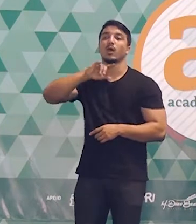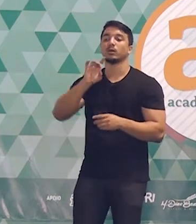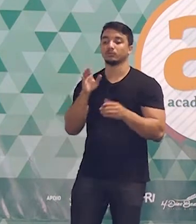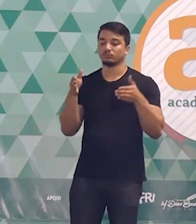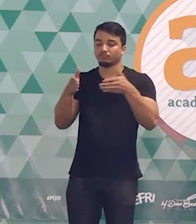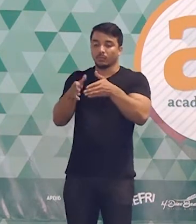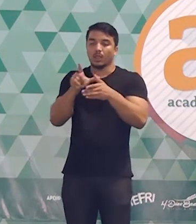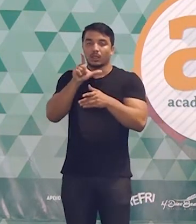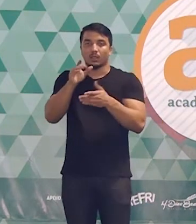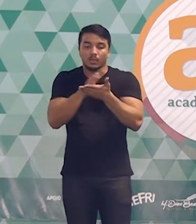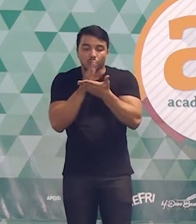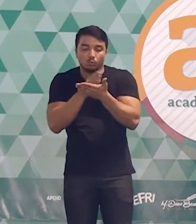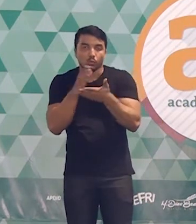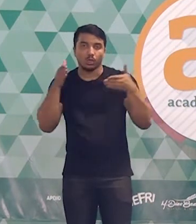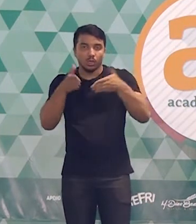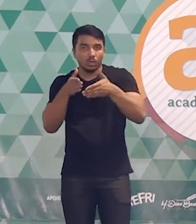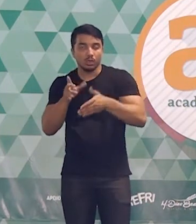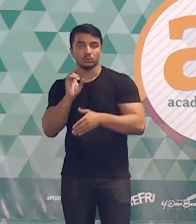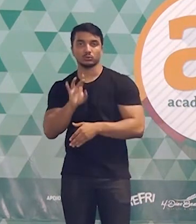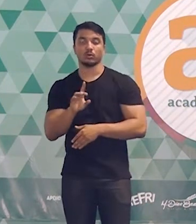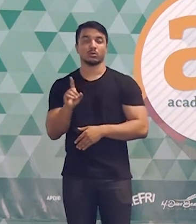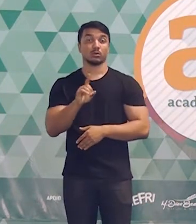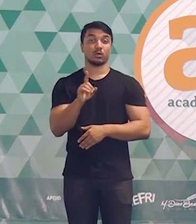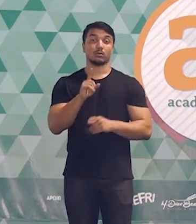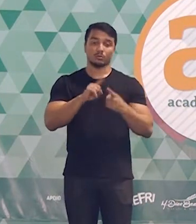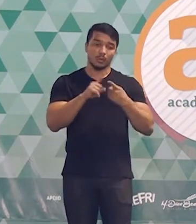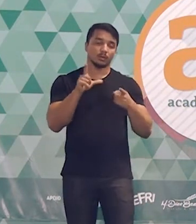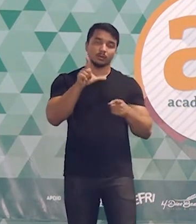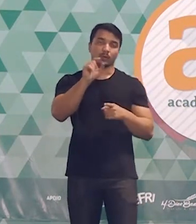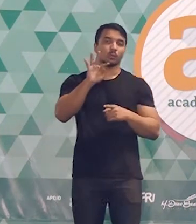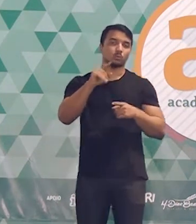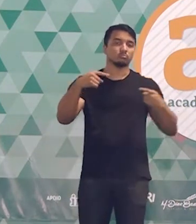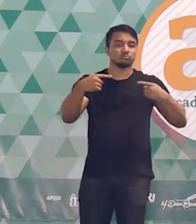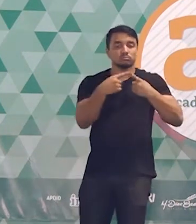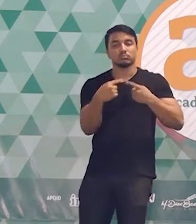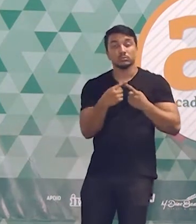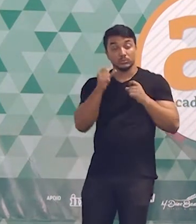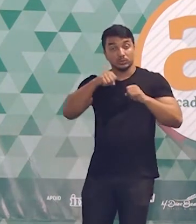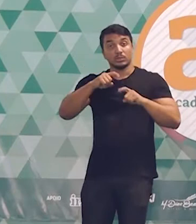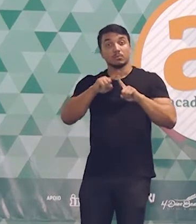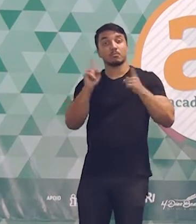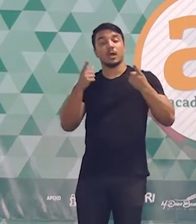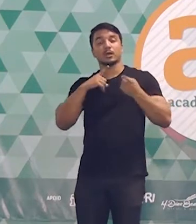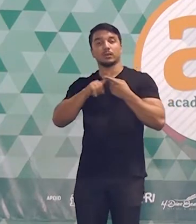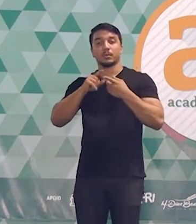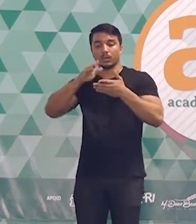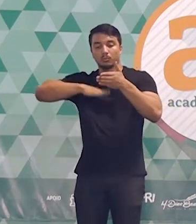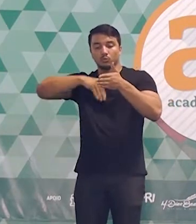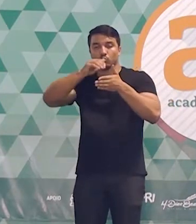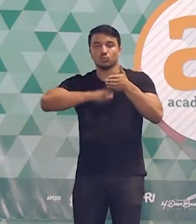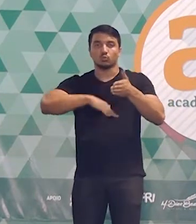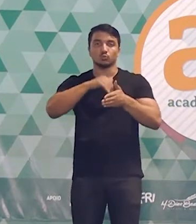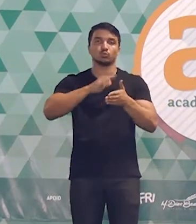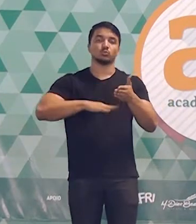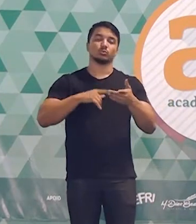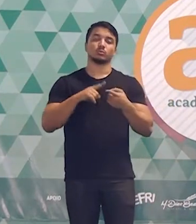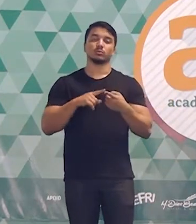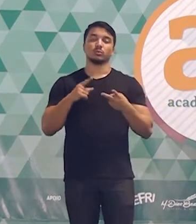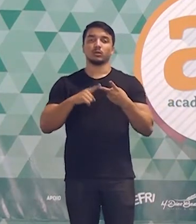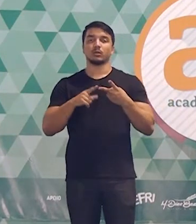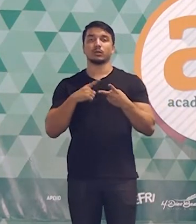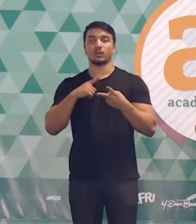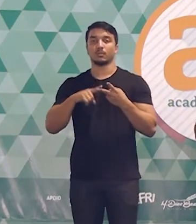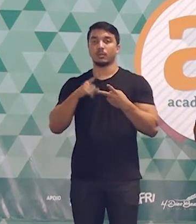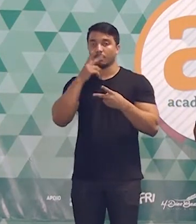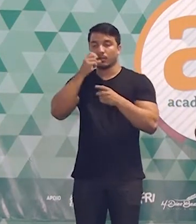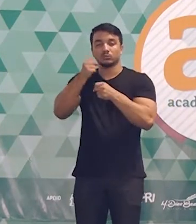só literatura, não. Claro que a literatura estava envolvida, mas nós tínhamos também ali a pintura, tínhamos